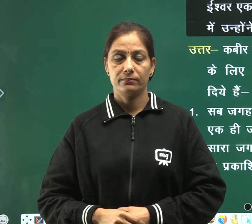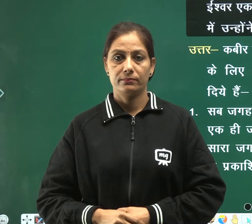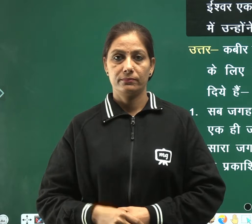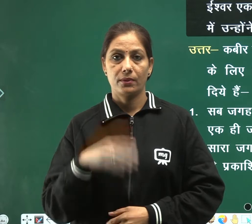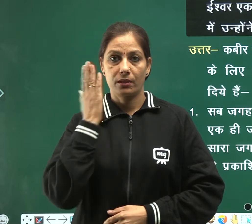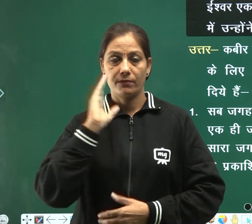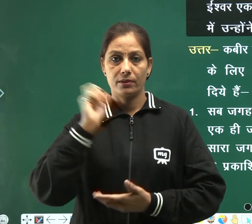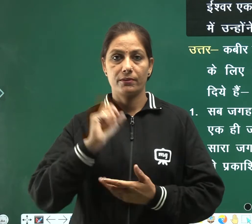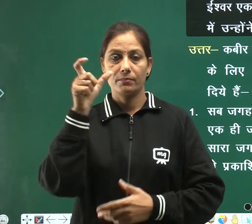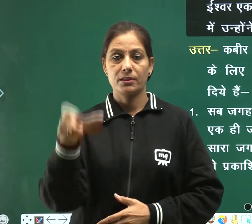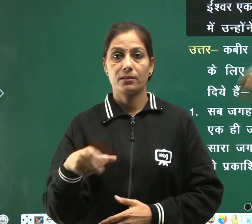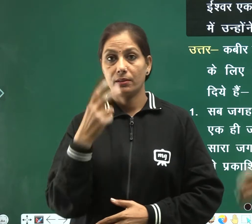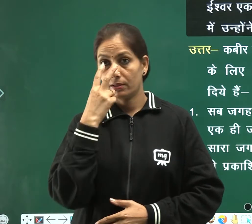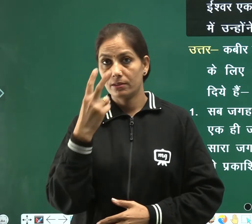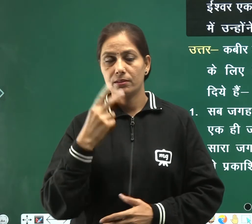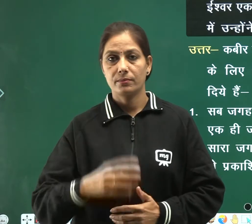कबीर जी की दृष्टि में